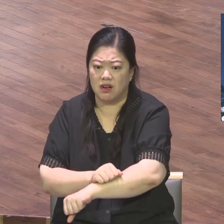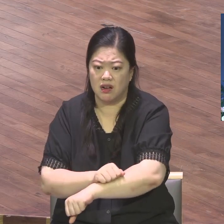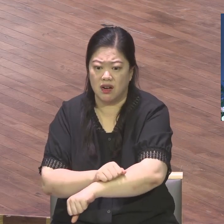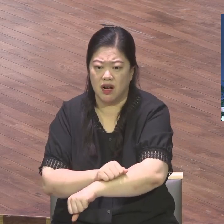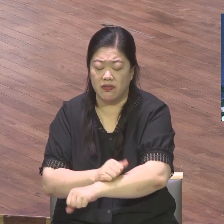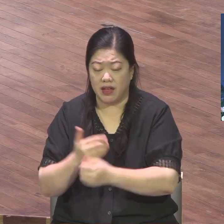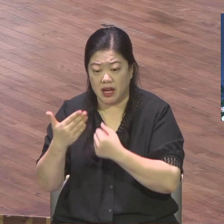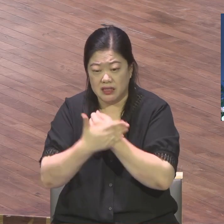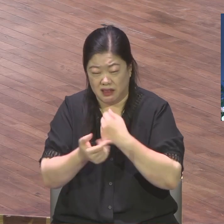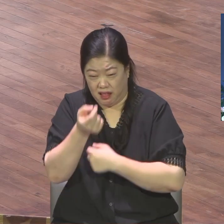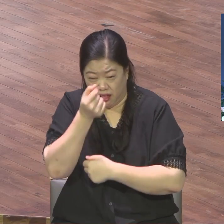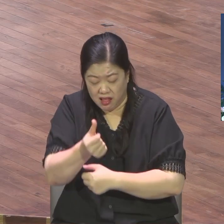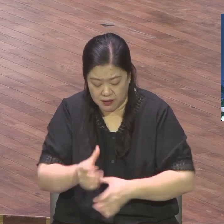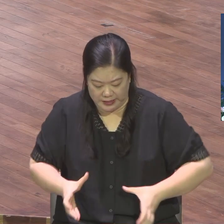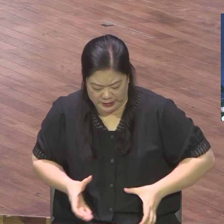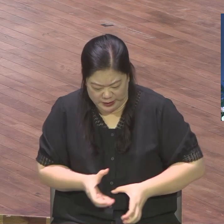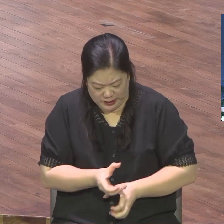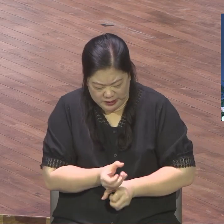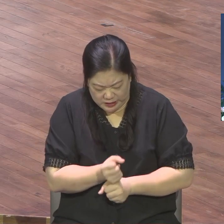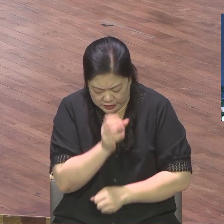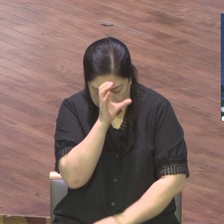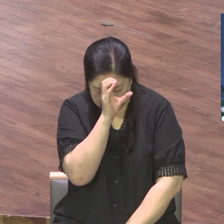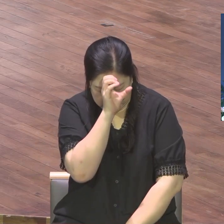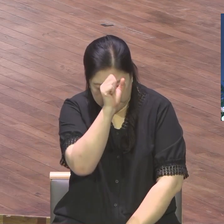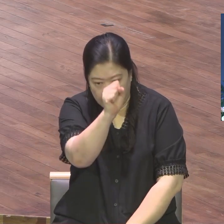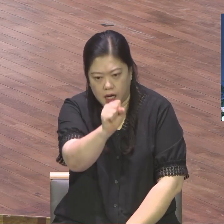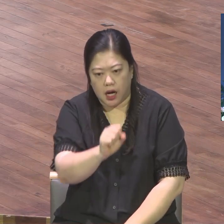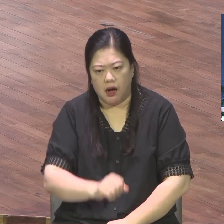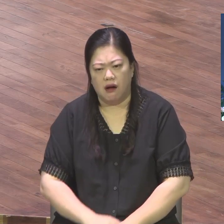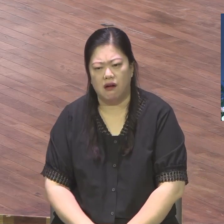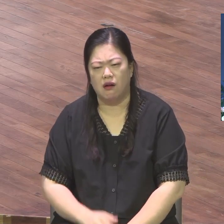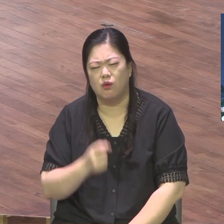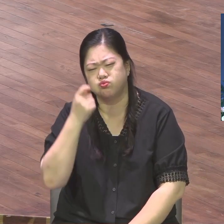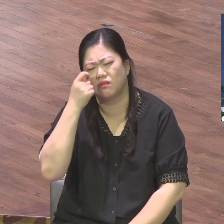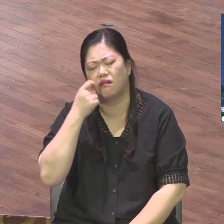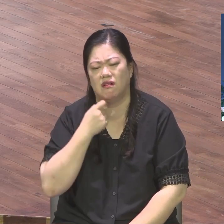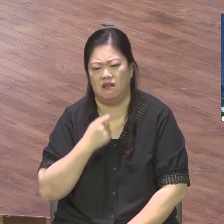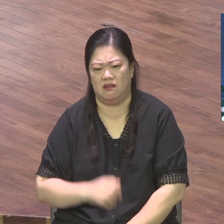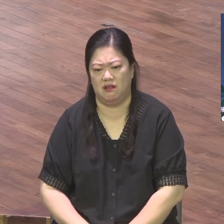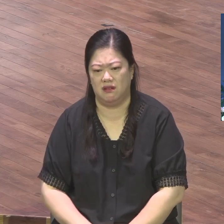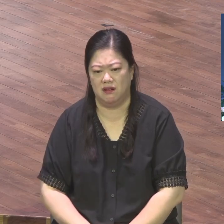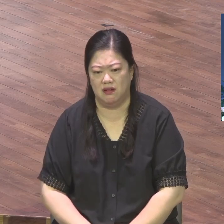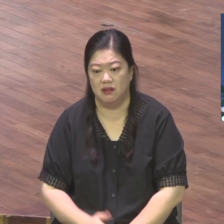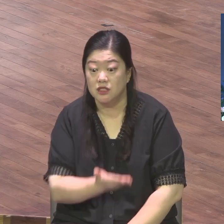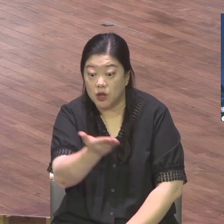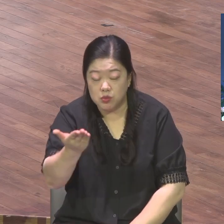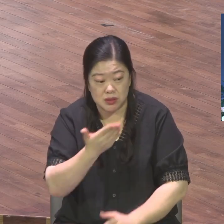그래서 우리는 이런 이스라엘 실패 역사를 반면 교사로 삼자.